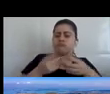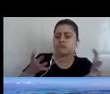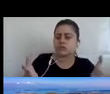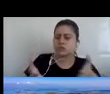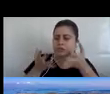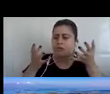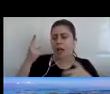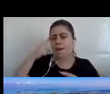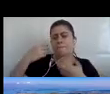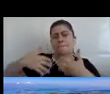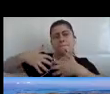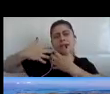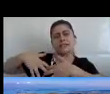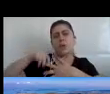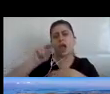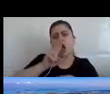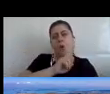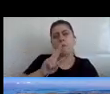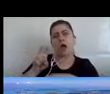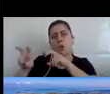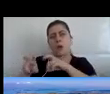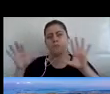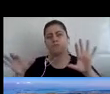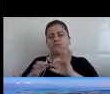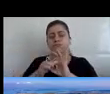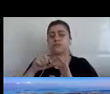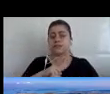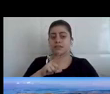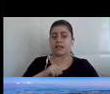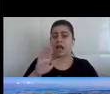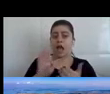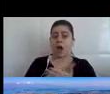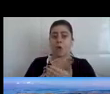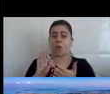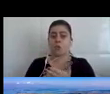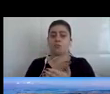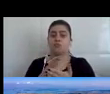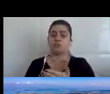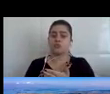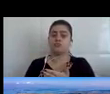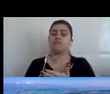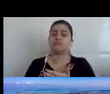relações do rural com o urbano, e aqui a gente tem alguns links, né? Ou seja, o que, que são